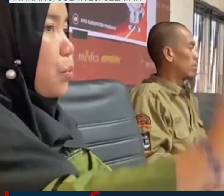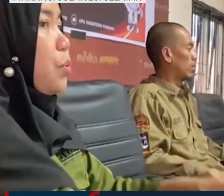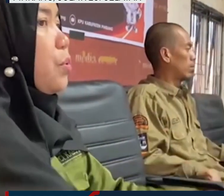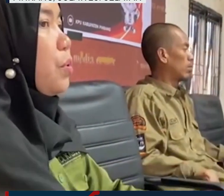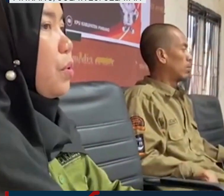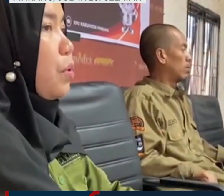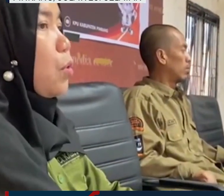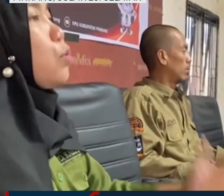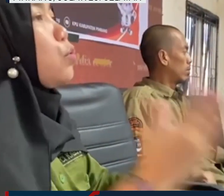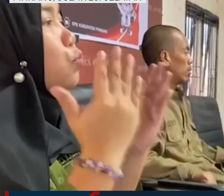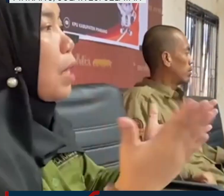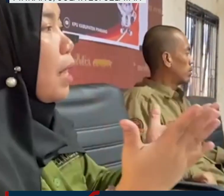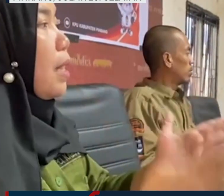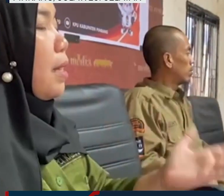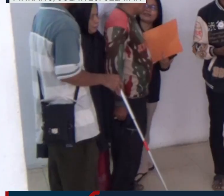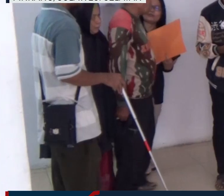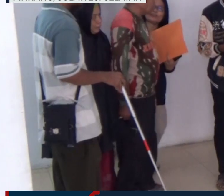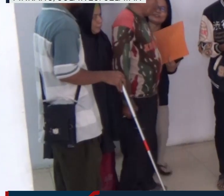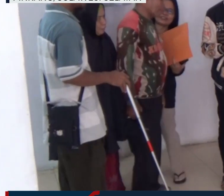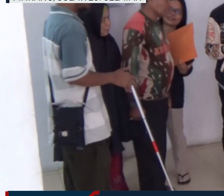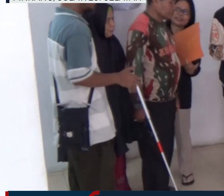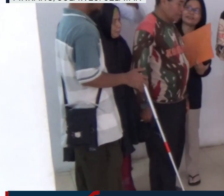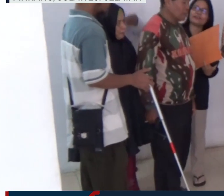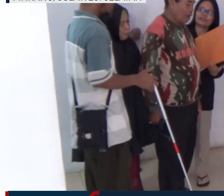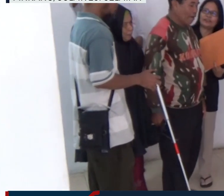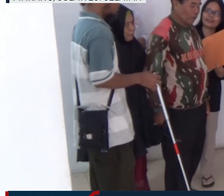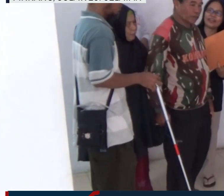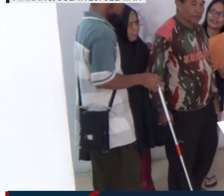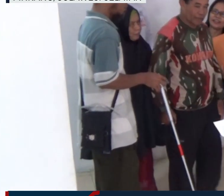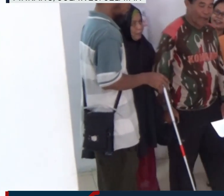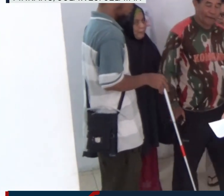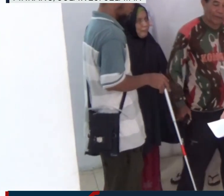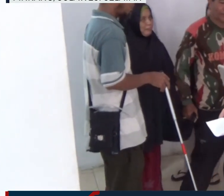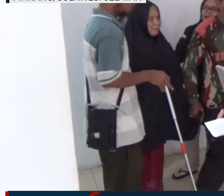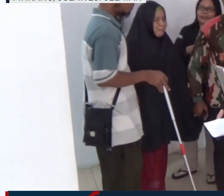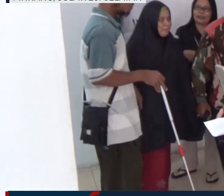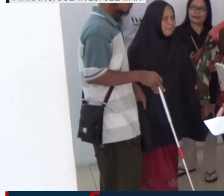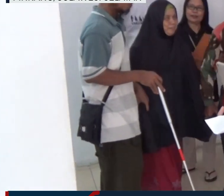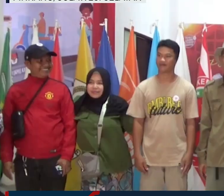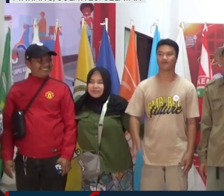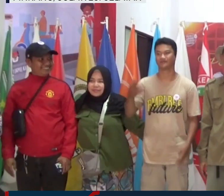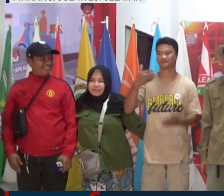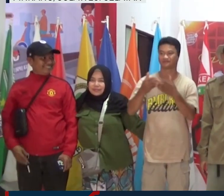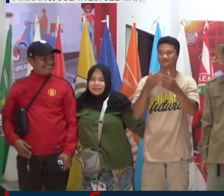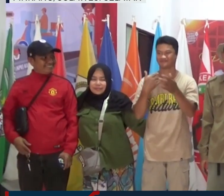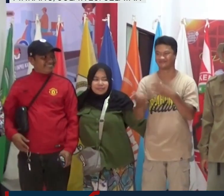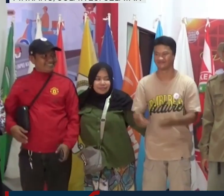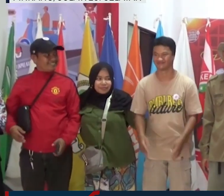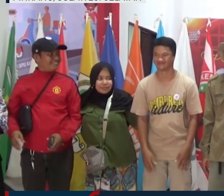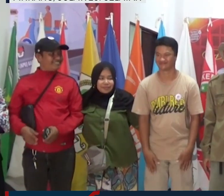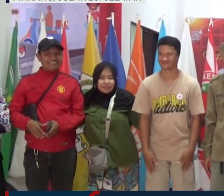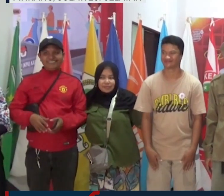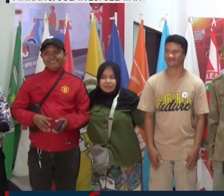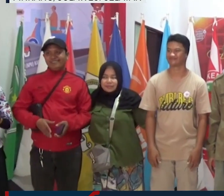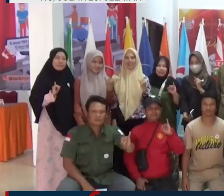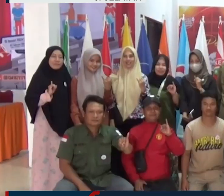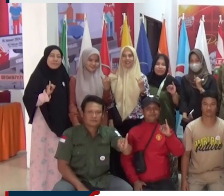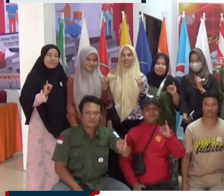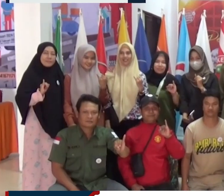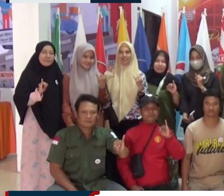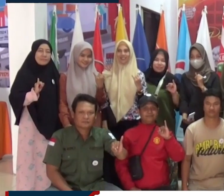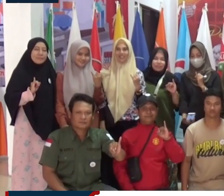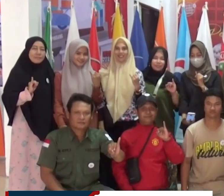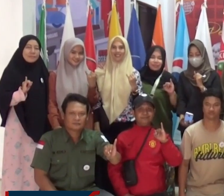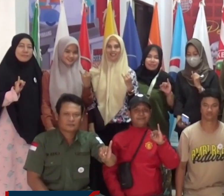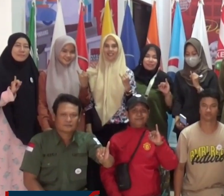pemilu, para penyandang disabilitas ini juga diharapkan bisa jadi penyambung informasi pemilu pada penyandang disabilitas